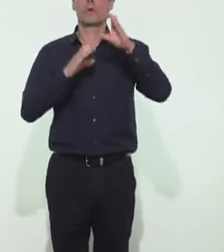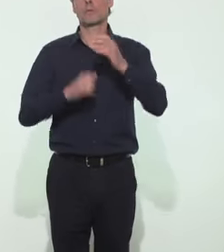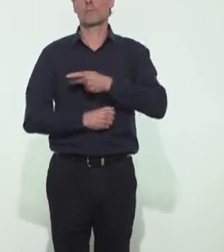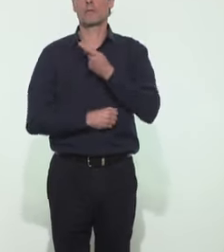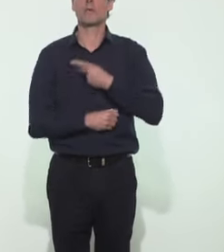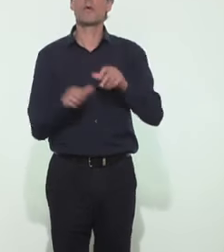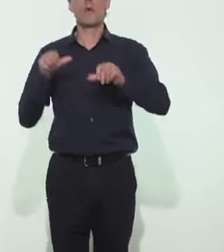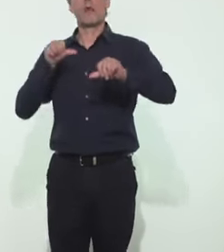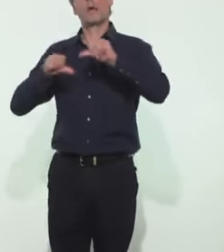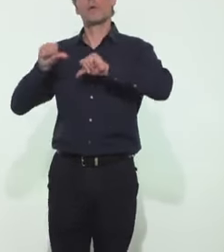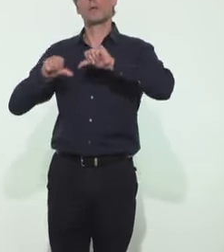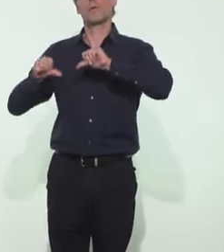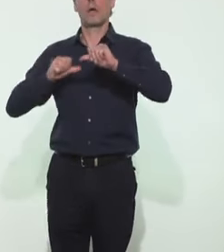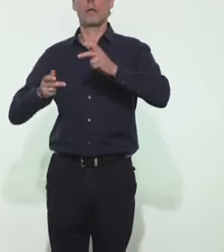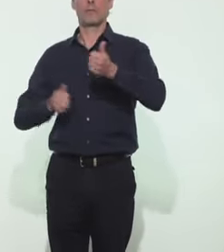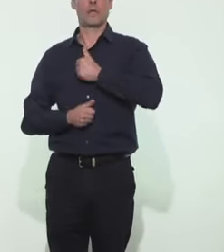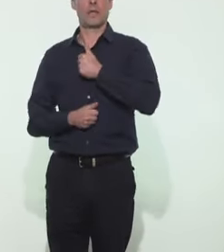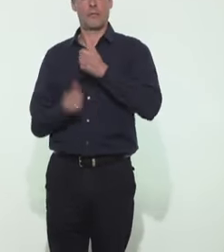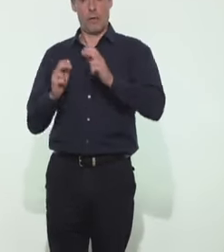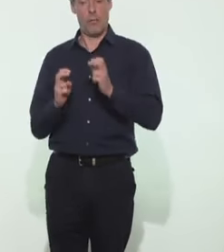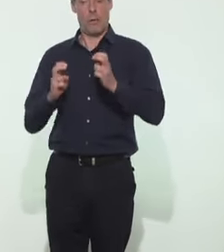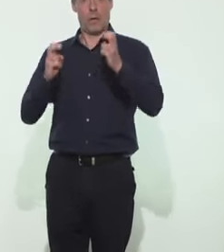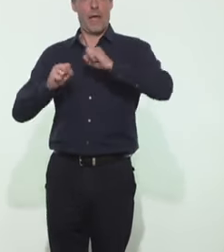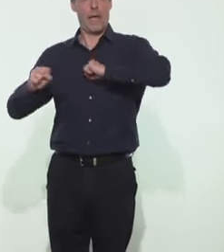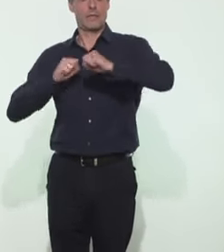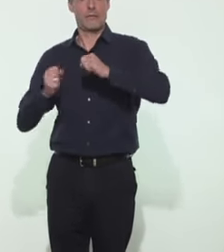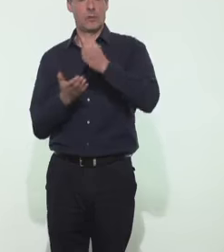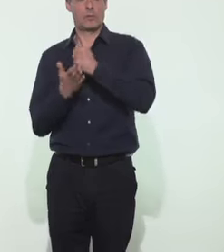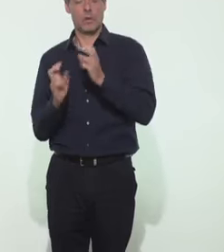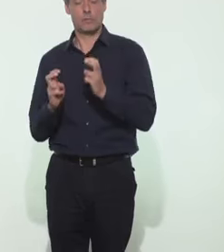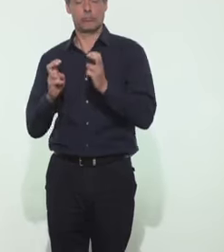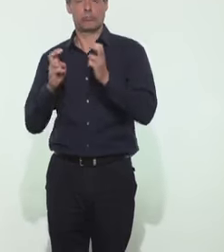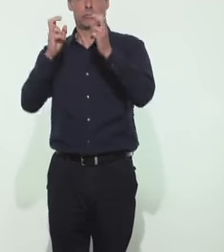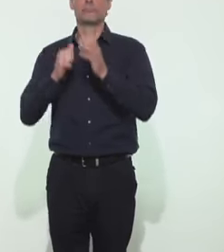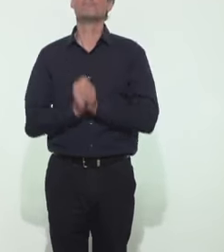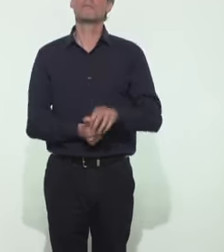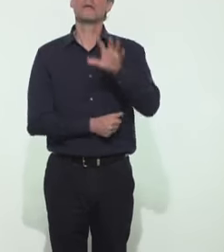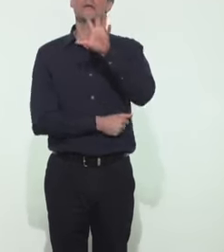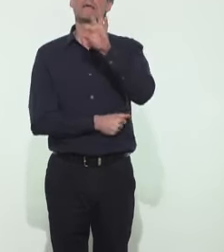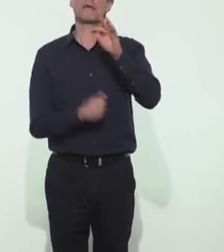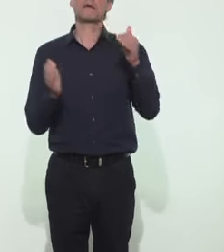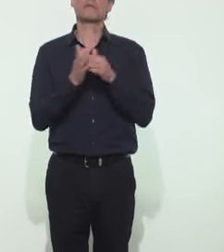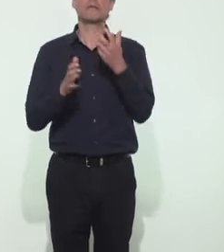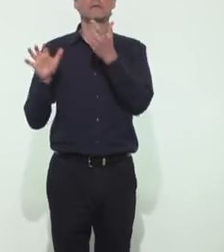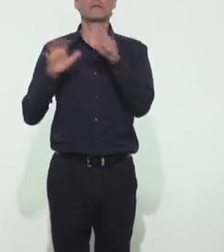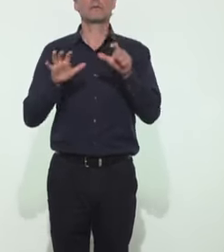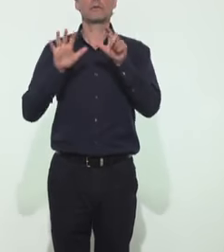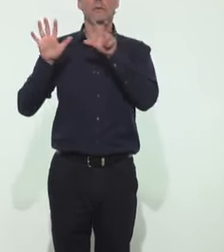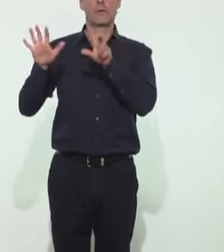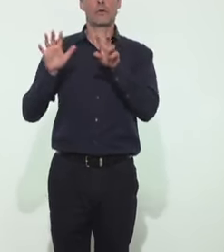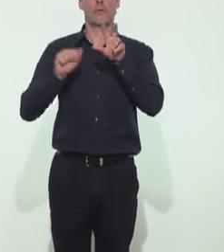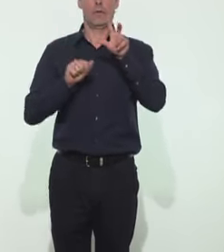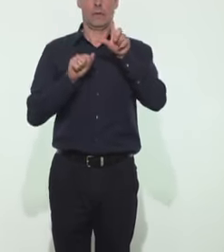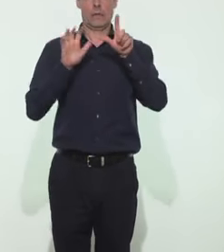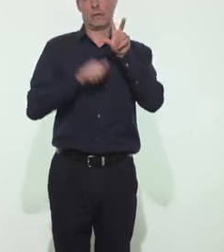savez laboratoire de ville augmente aussi leurs activités de tests 50 1793 tests ont été